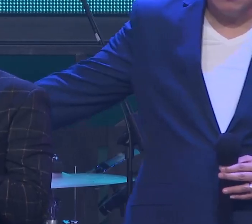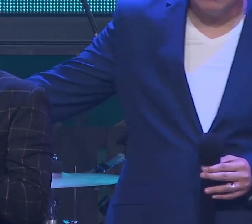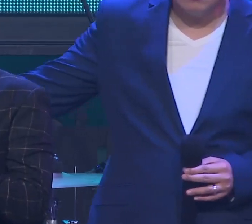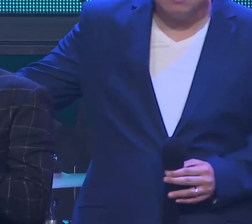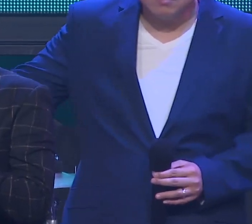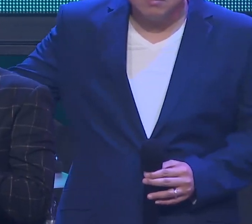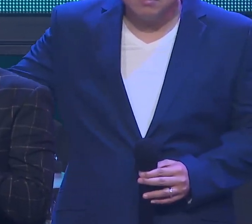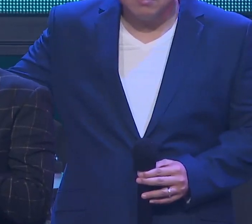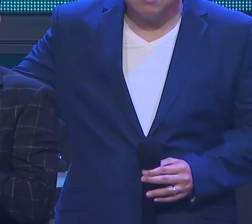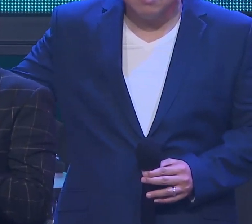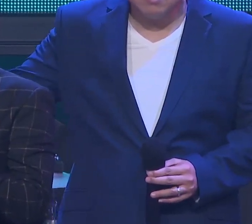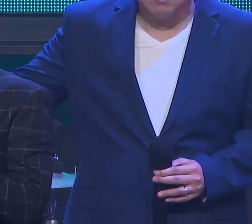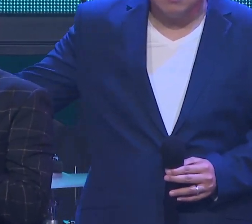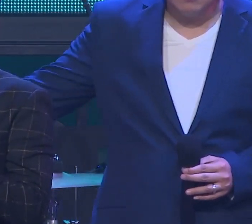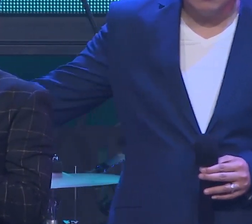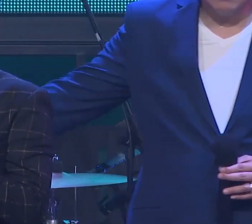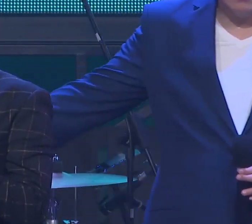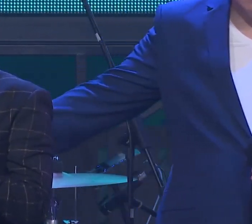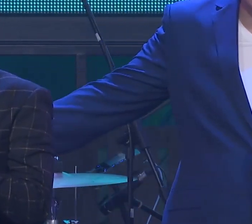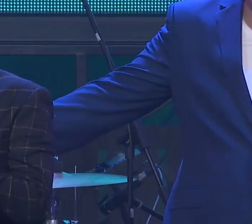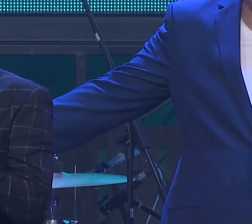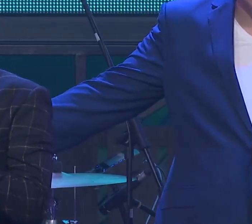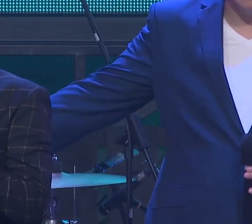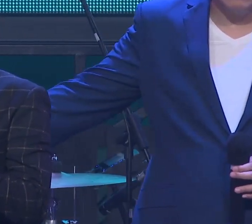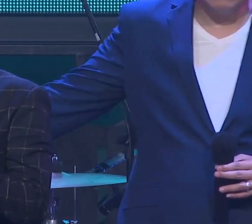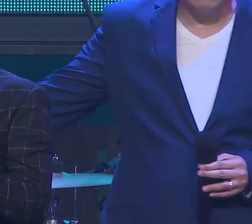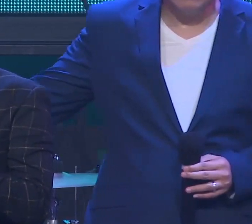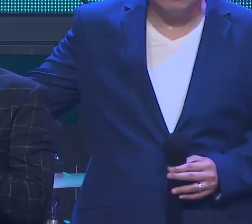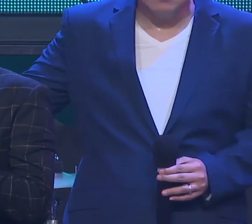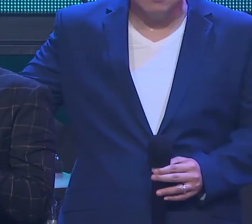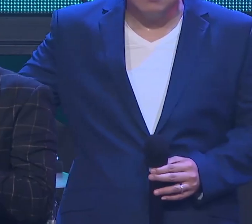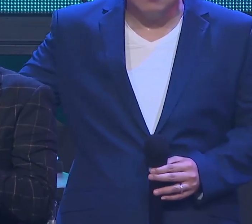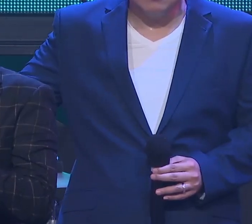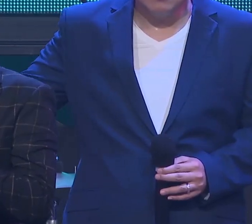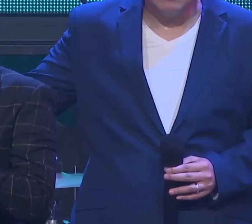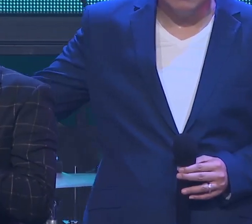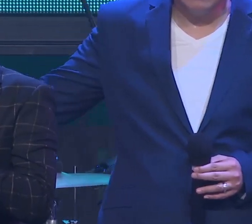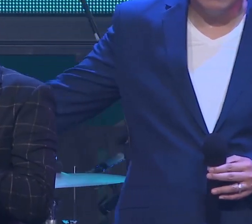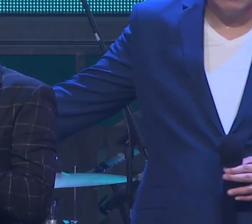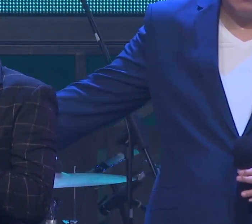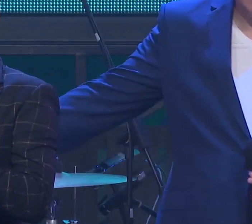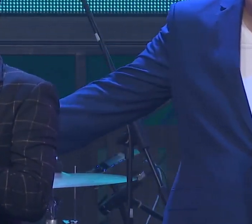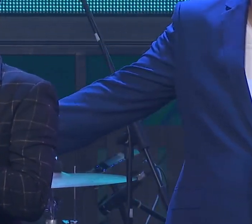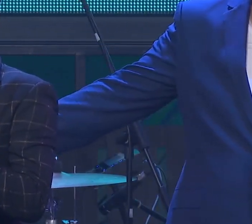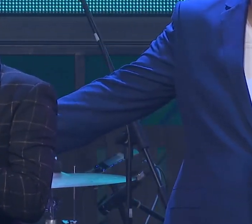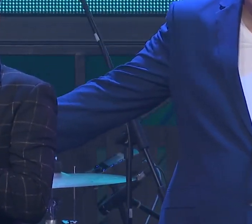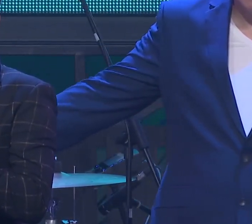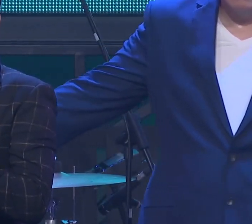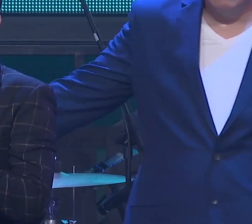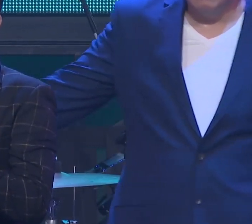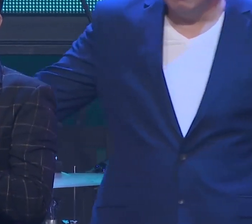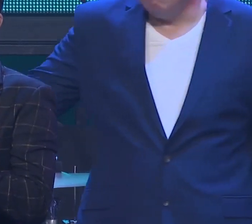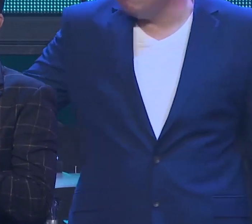Tuhan. Kami mau merendahkan hati kami di hadapan-Mu Tuhan. Biar Engkau yang bertahta. Biar Engkau